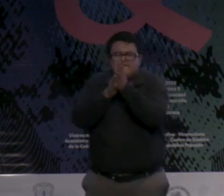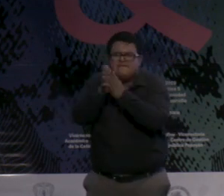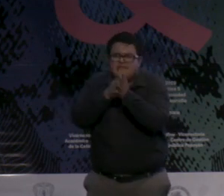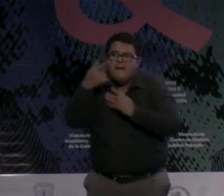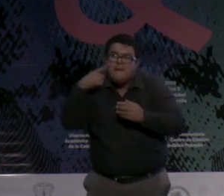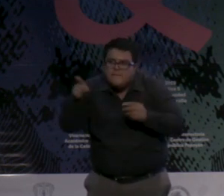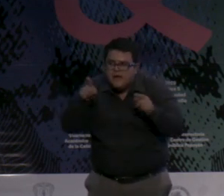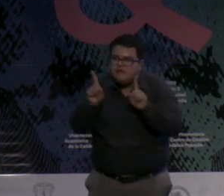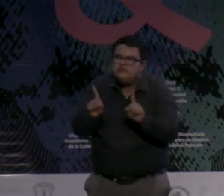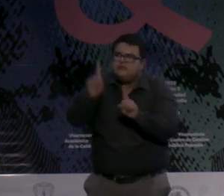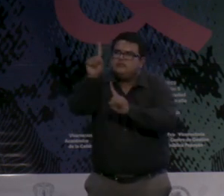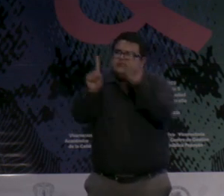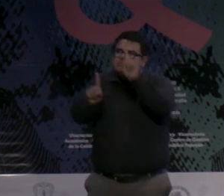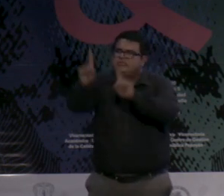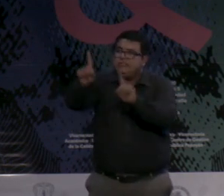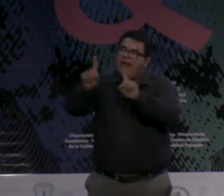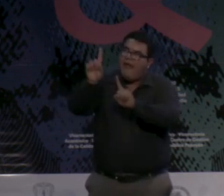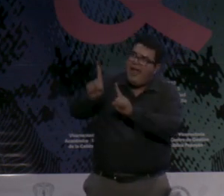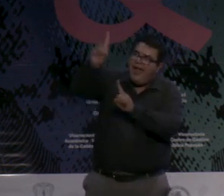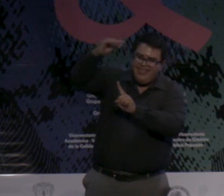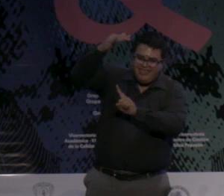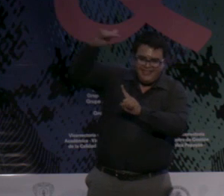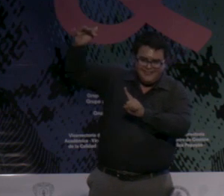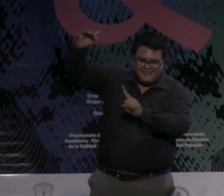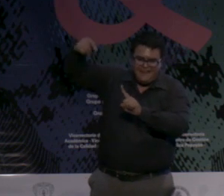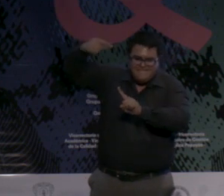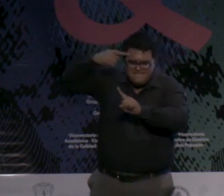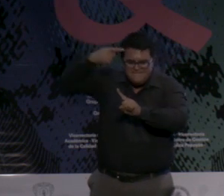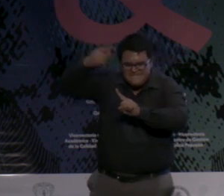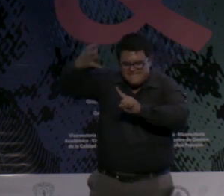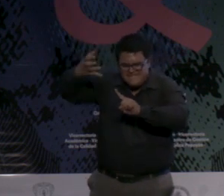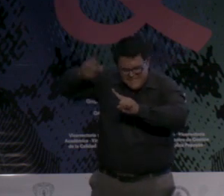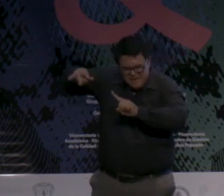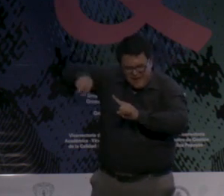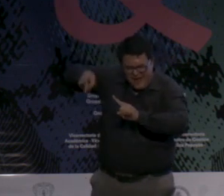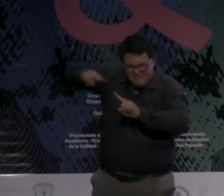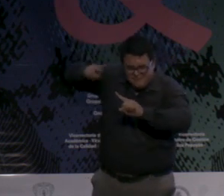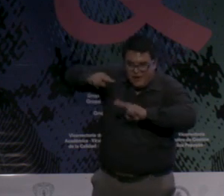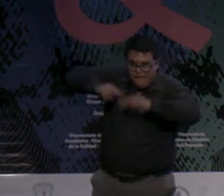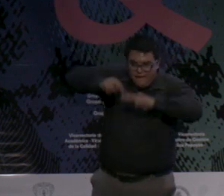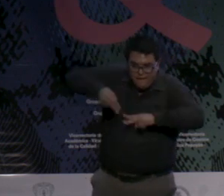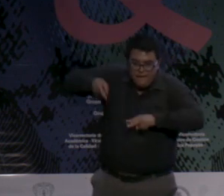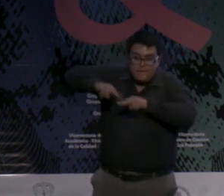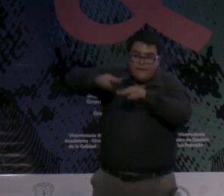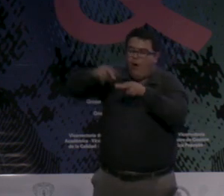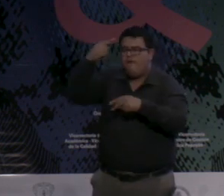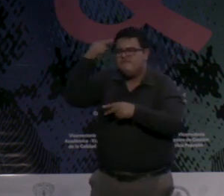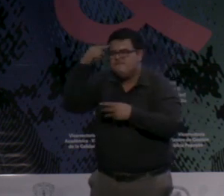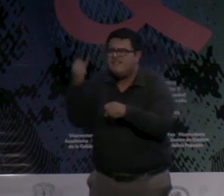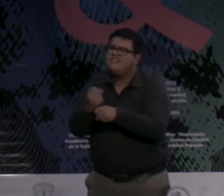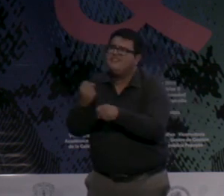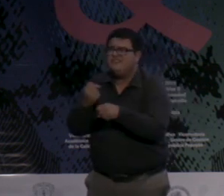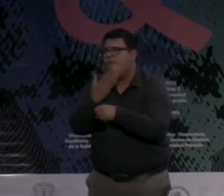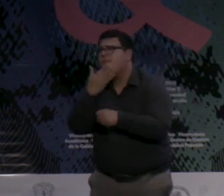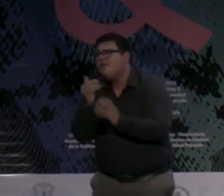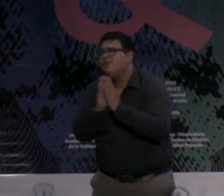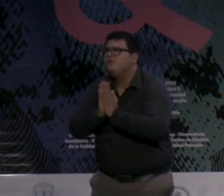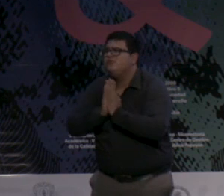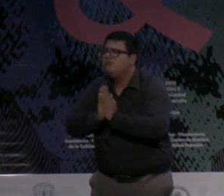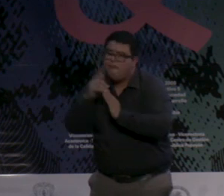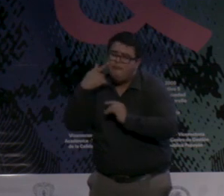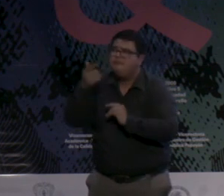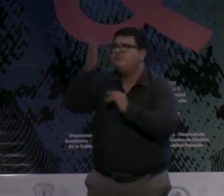varillas listas para que las cosas estén mejor, pero en todos los casos, cuando una familia proyecta las esperanzas, las esperanzas